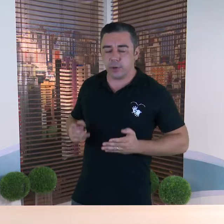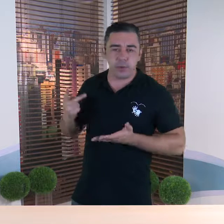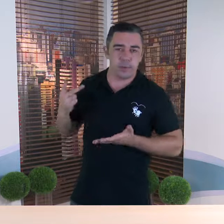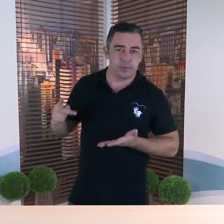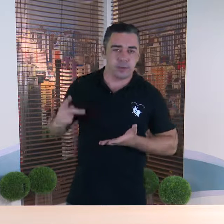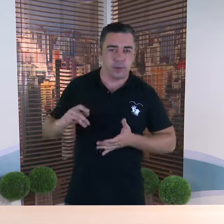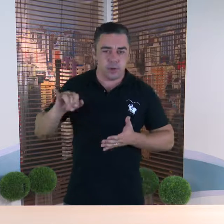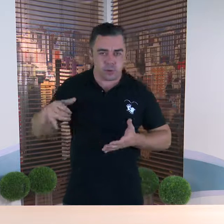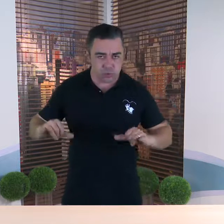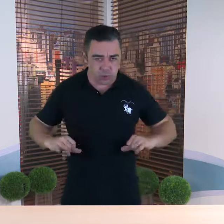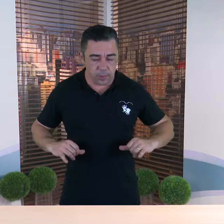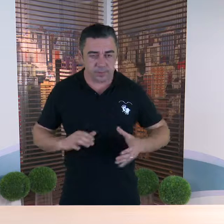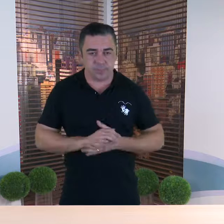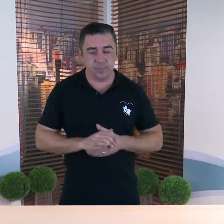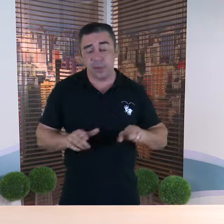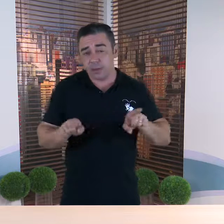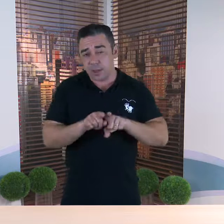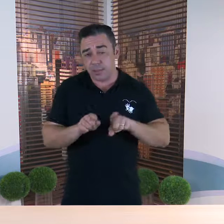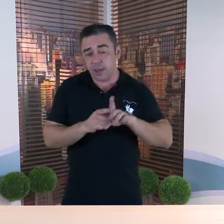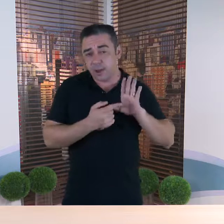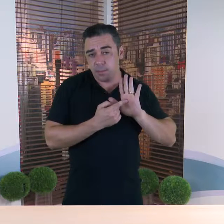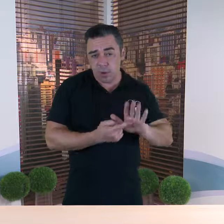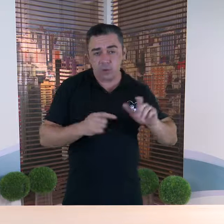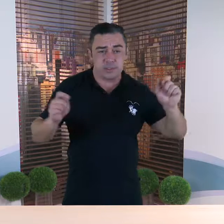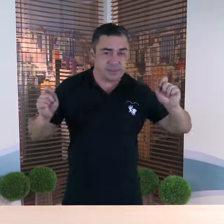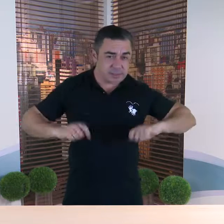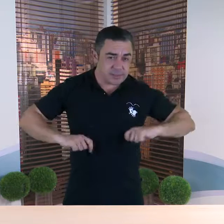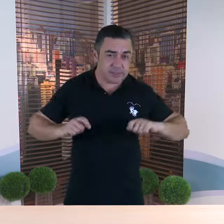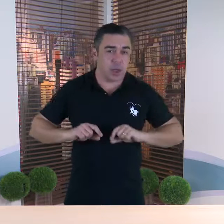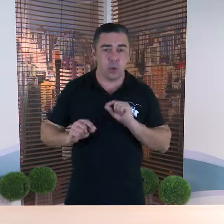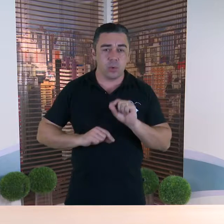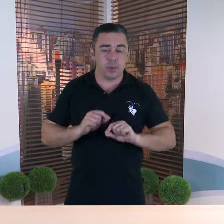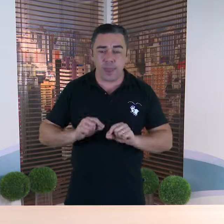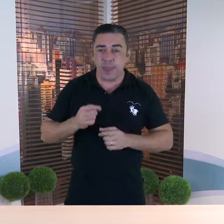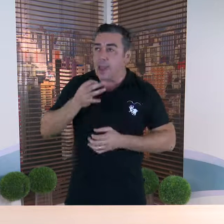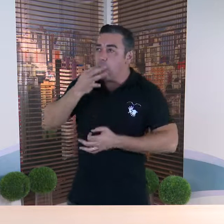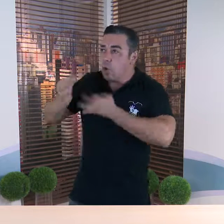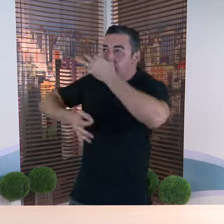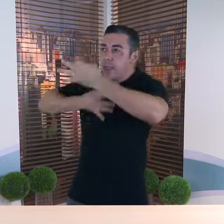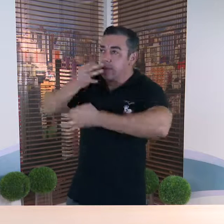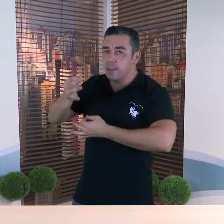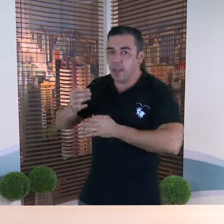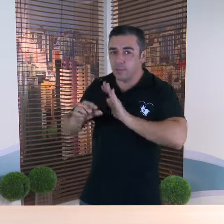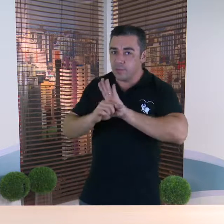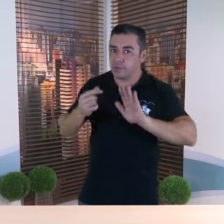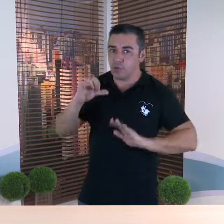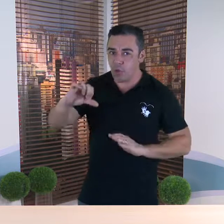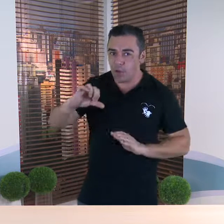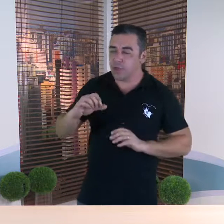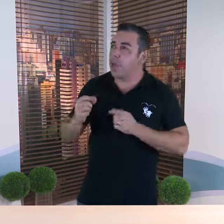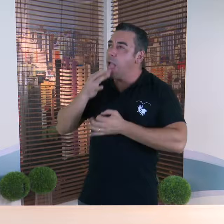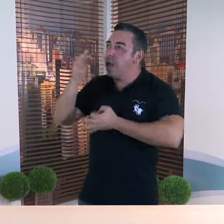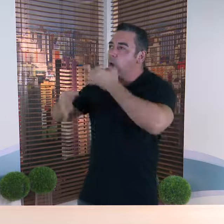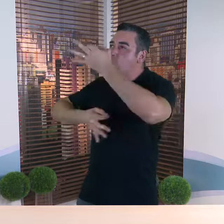no versículo 7 do capítulo 1, bem como se mostra capaz de argumentar com Deus no versículo 9 do mesmo